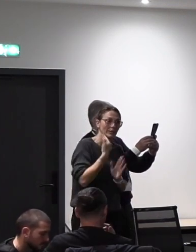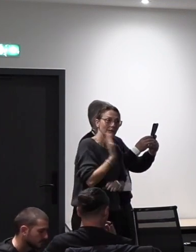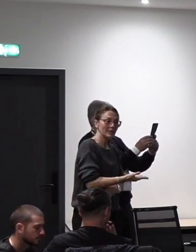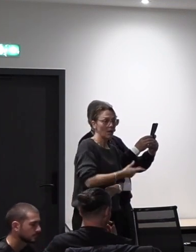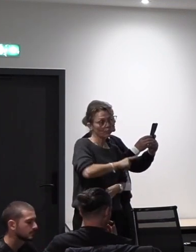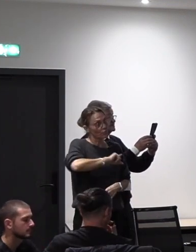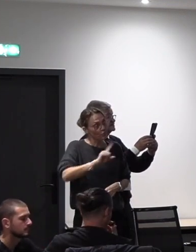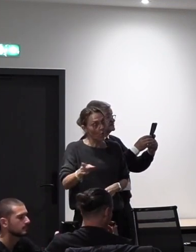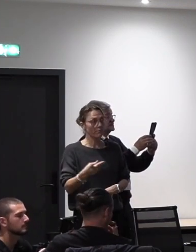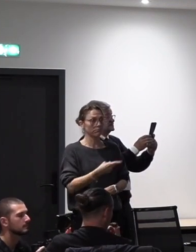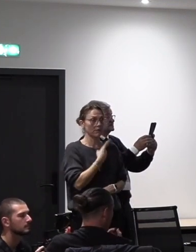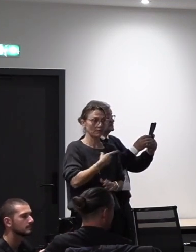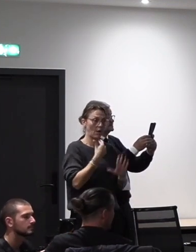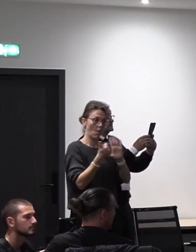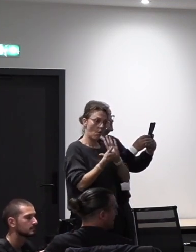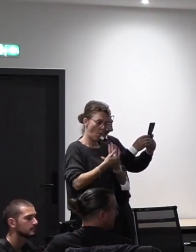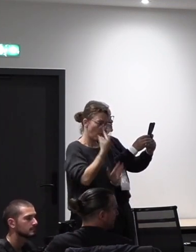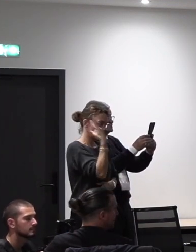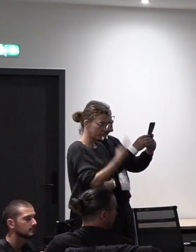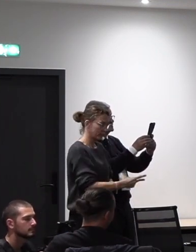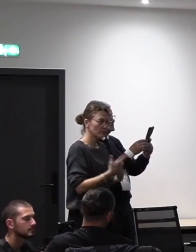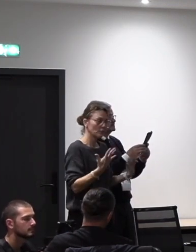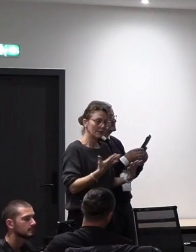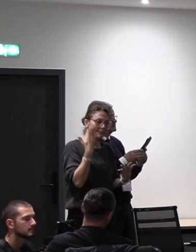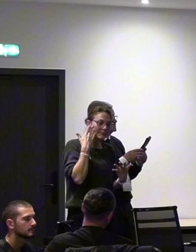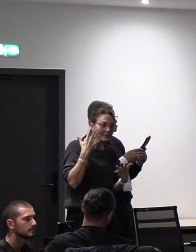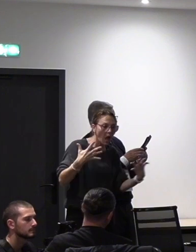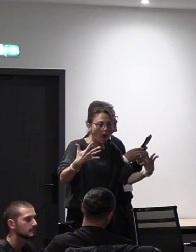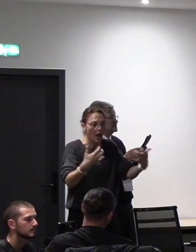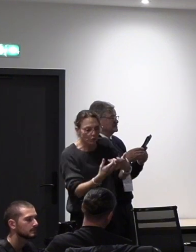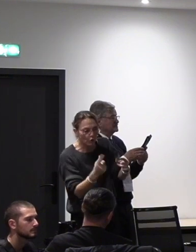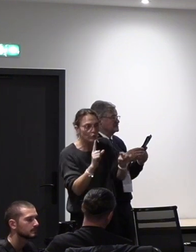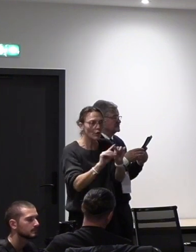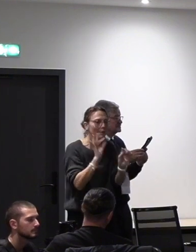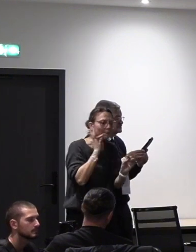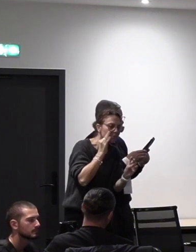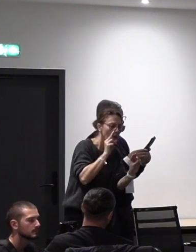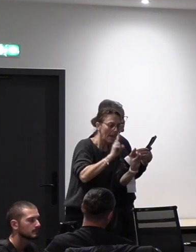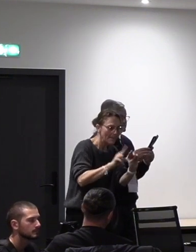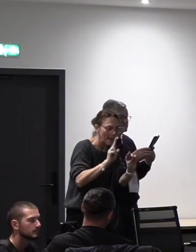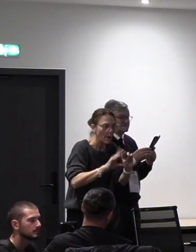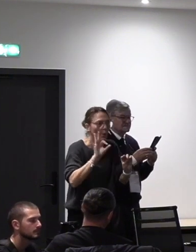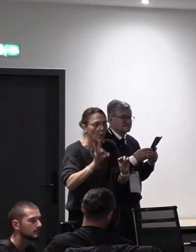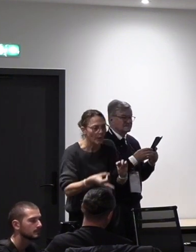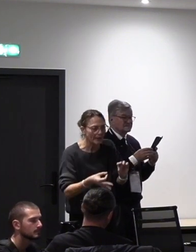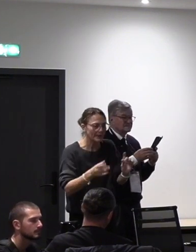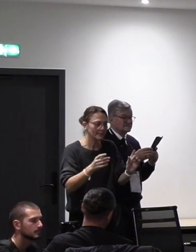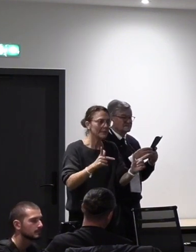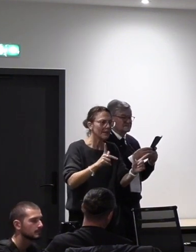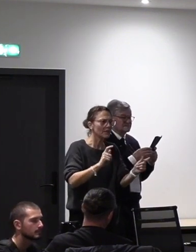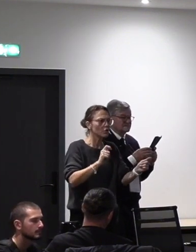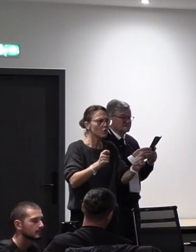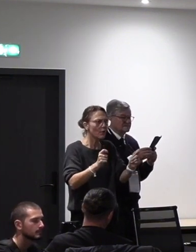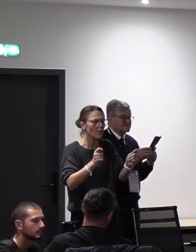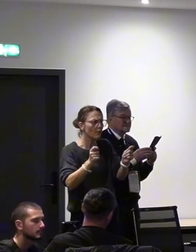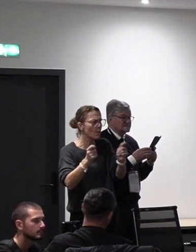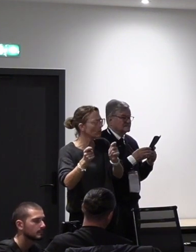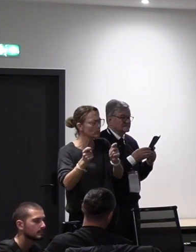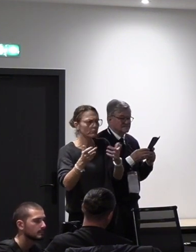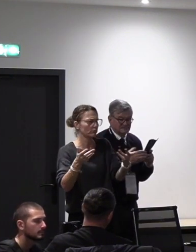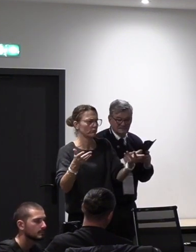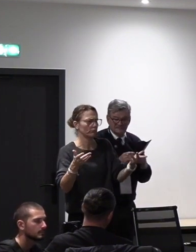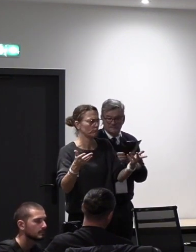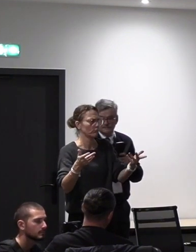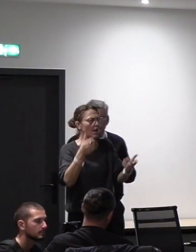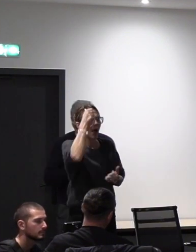médecine doit simplement réparer quelques accidents de la nature et essayer de transformer. Est-ce qu'on transforme beaucoup de gens ? Je vous